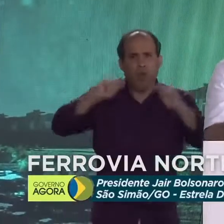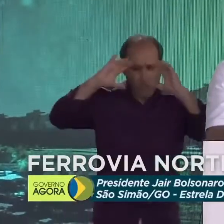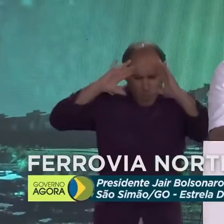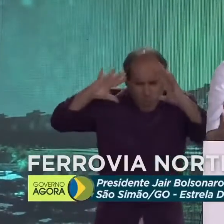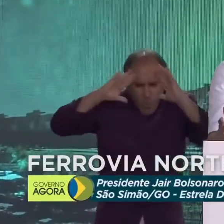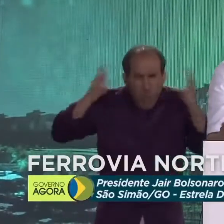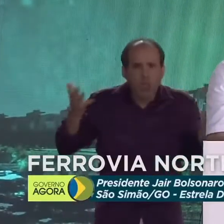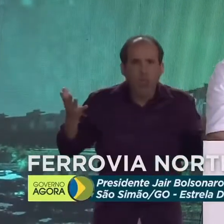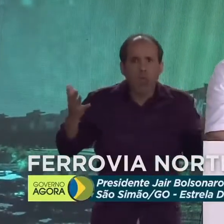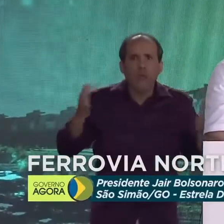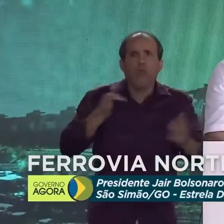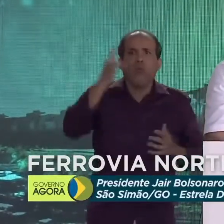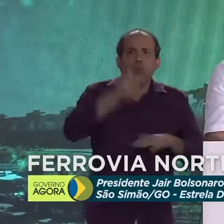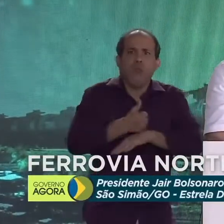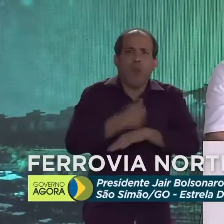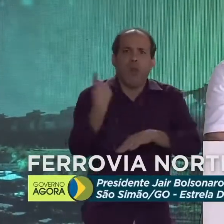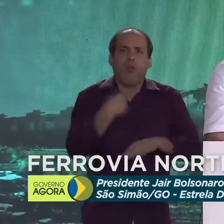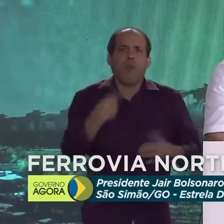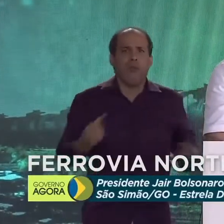sonhar com dias melhores para todos.